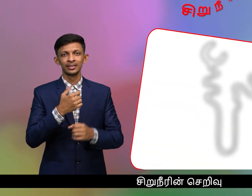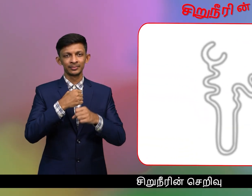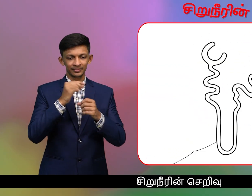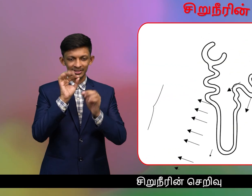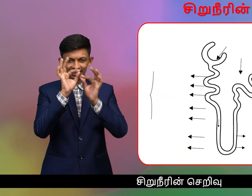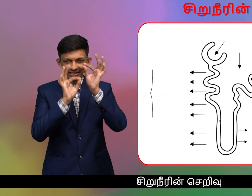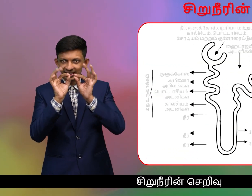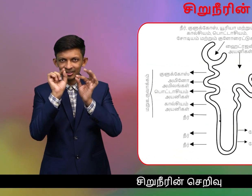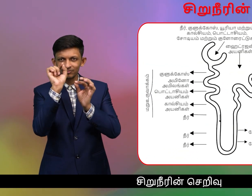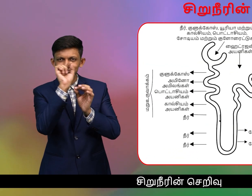சிறுநீரின் செறிவு.